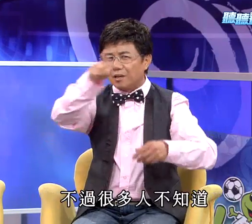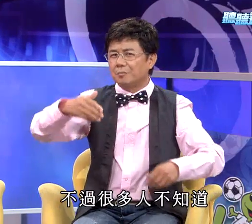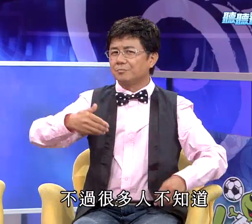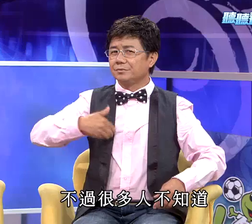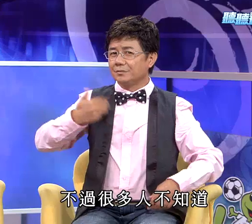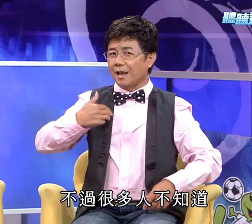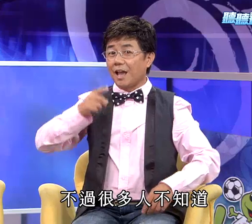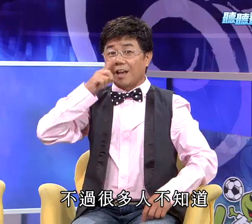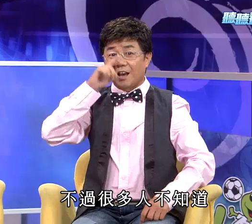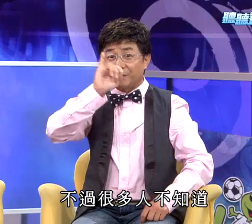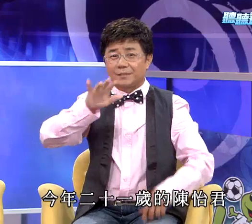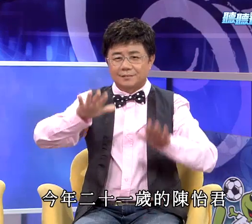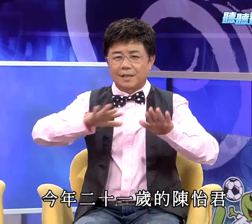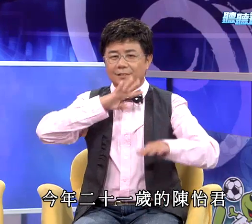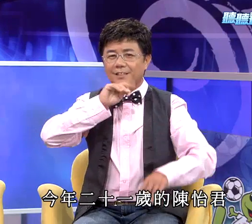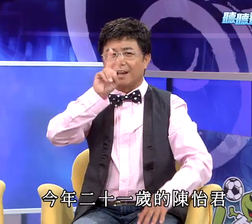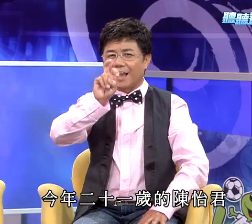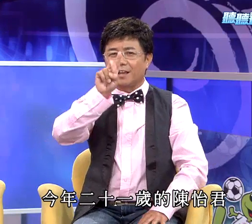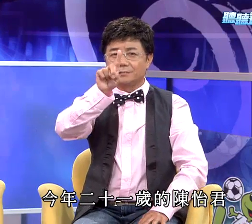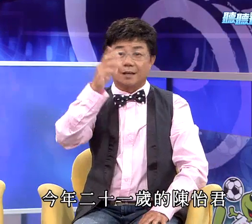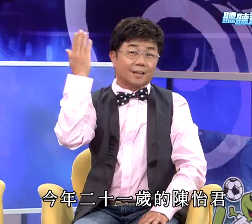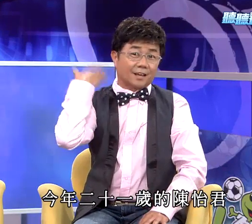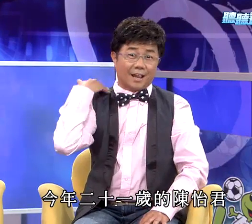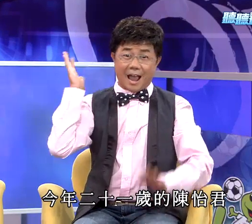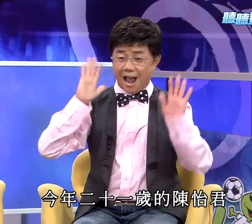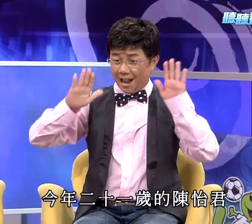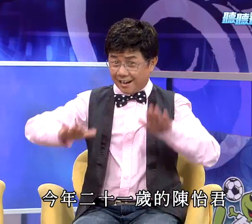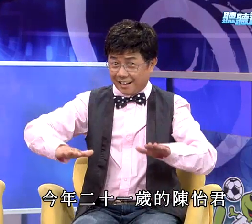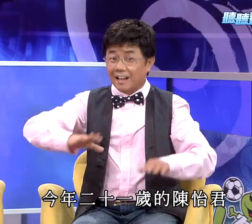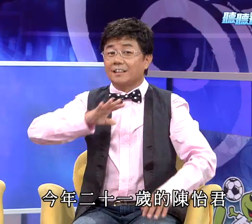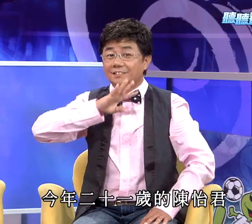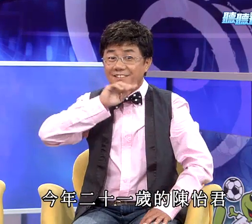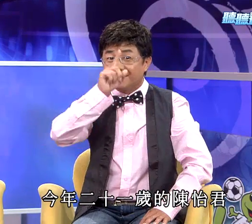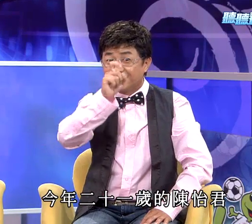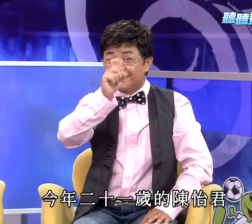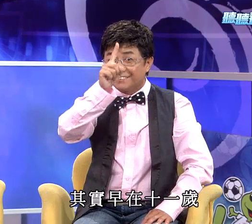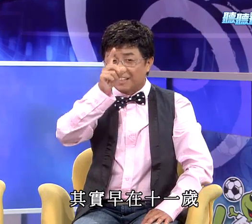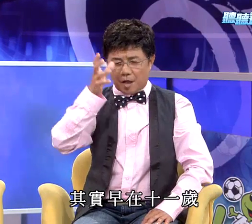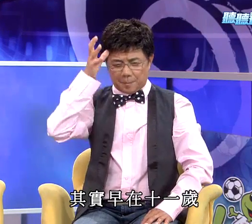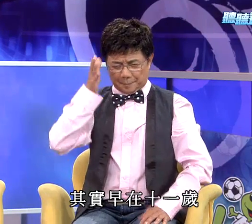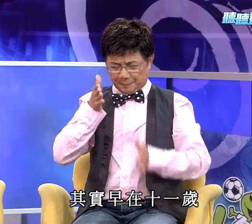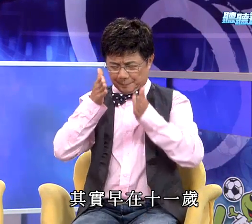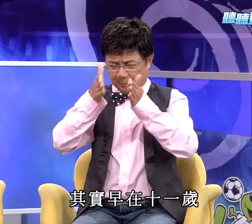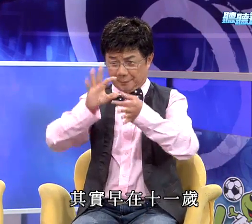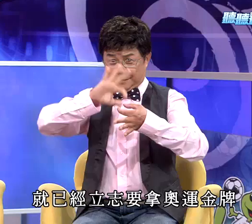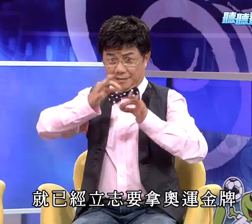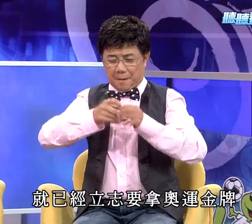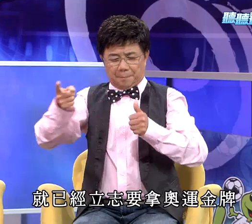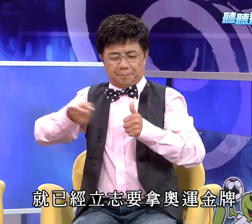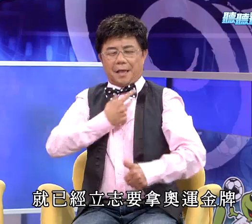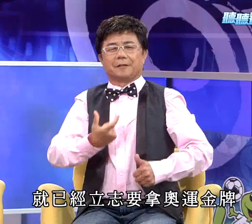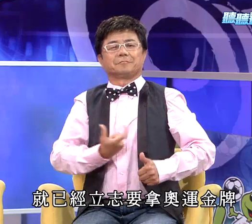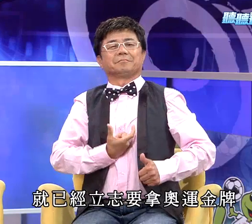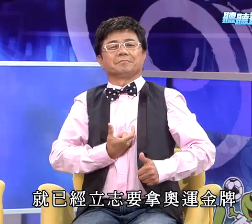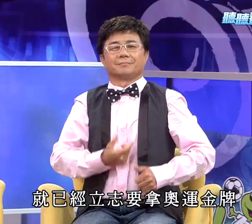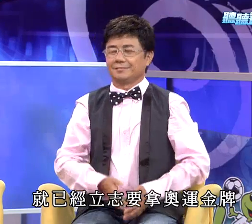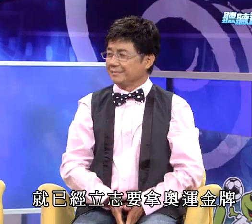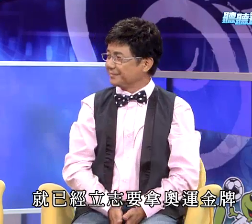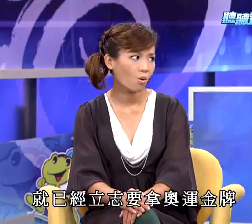很多人不知道，今年21岁的陈怡君，其实早在11岁就已经立志要拿奥运金牌。